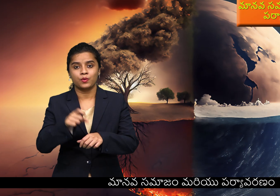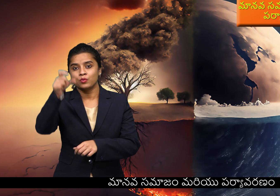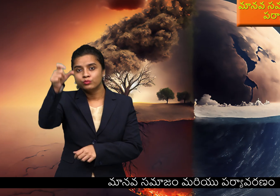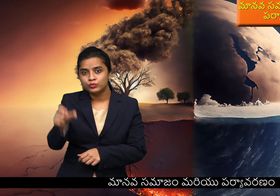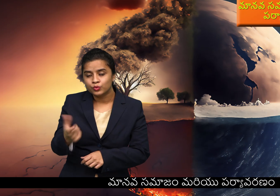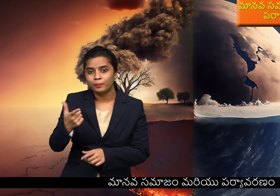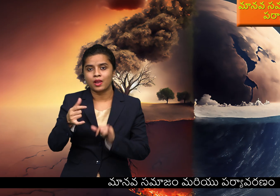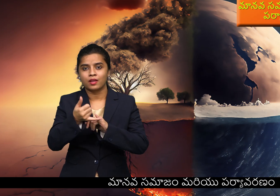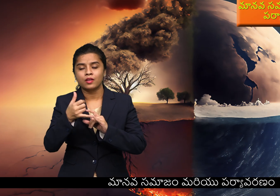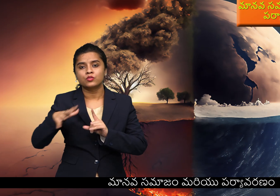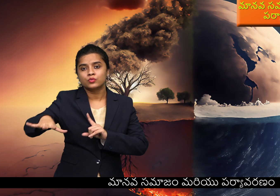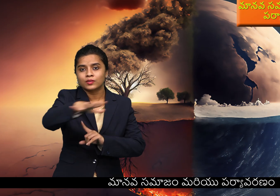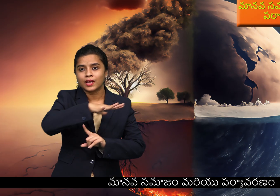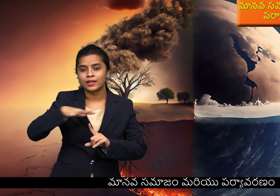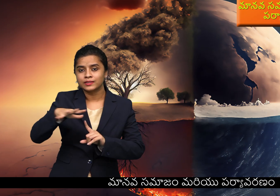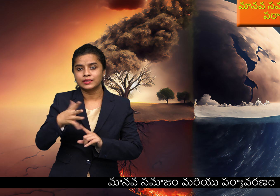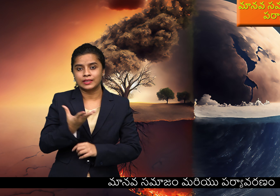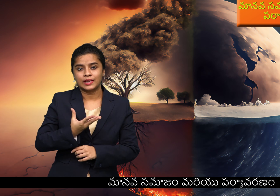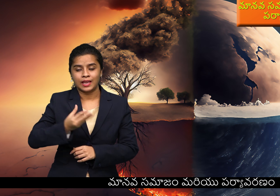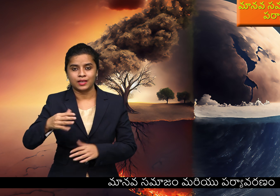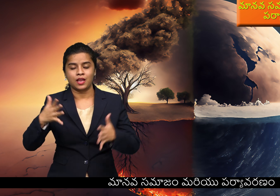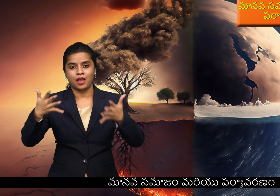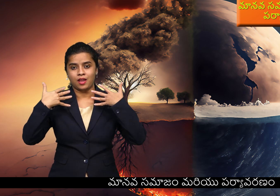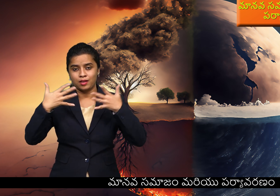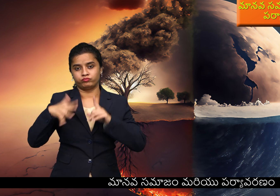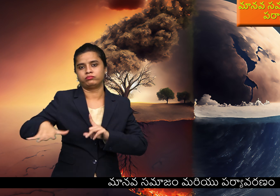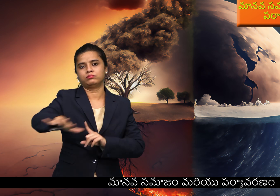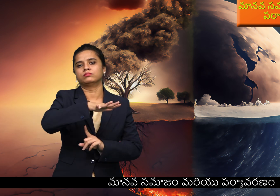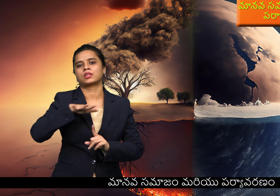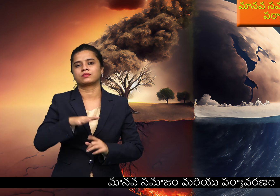మానవ సమాజం మరియు పర్యావరణం.